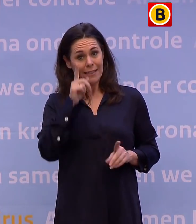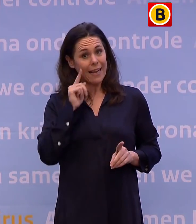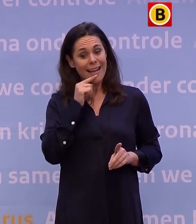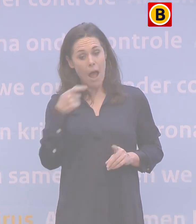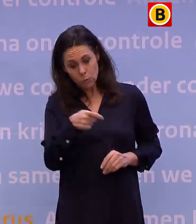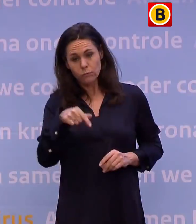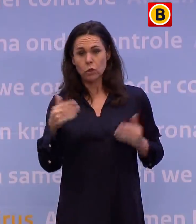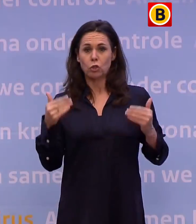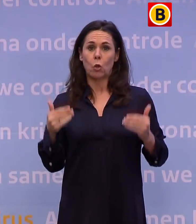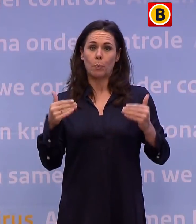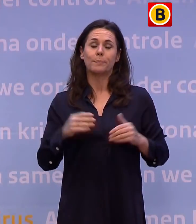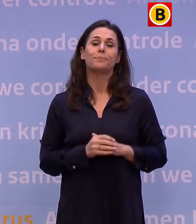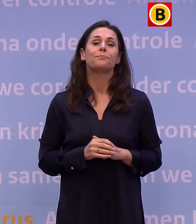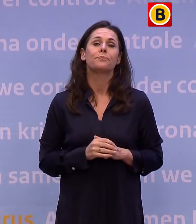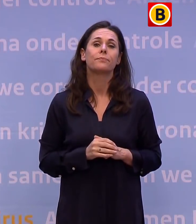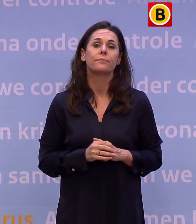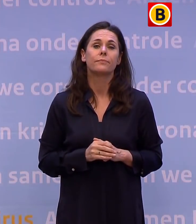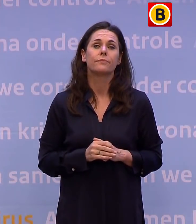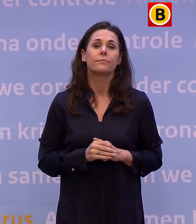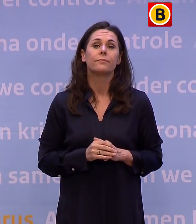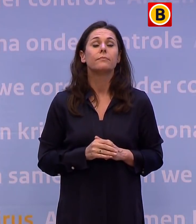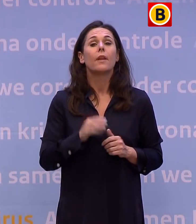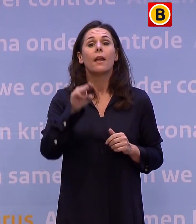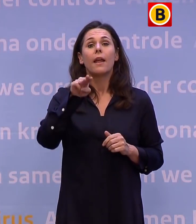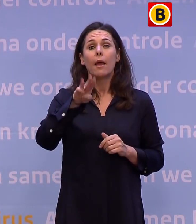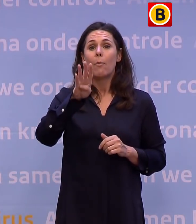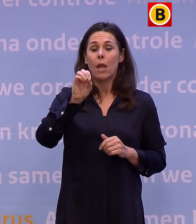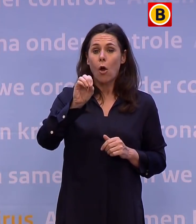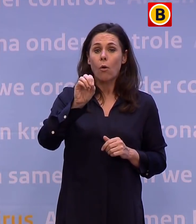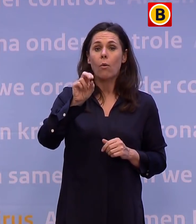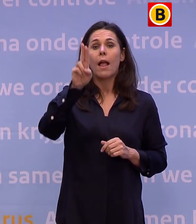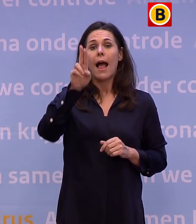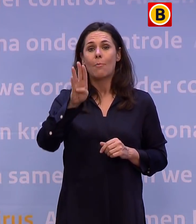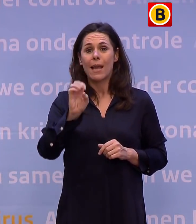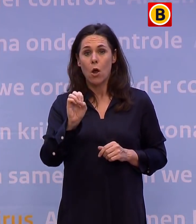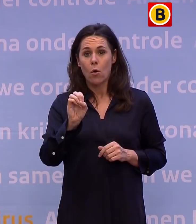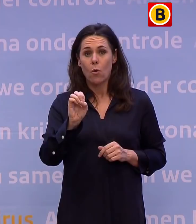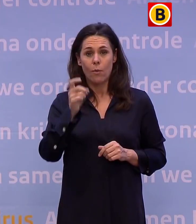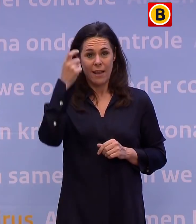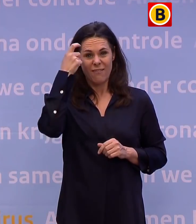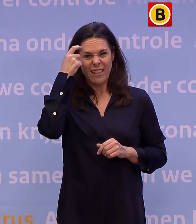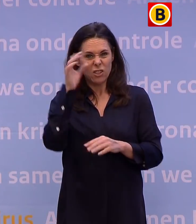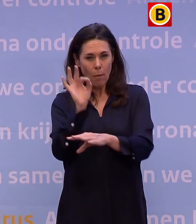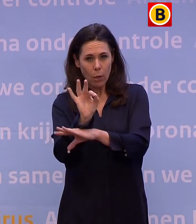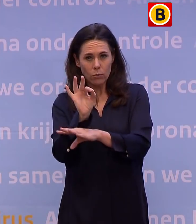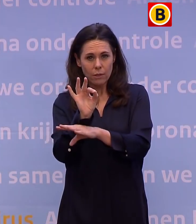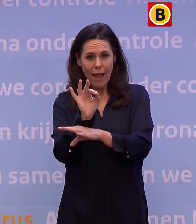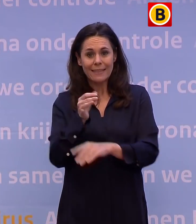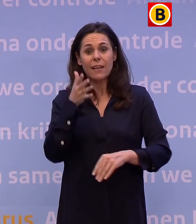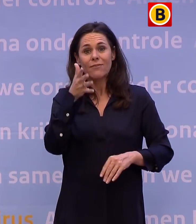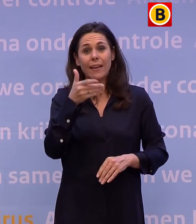voor ouders vergoedt. Tot slot kunnen in het mbo, het hbo en het wetenschappelijk onderwijs per 15